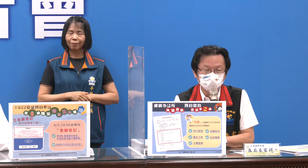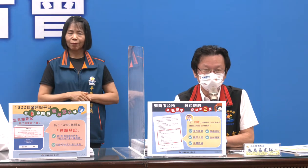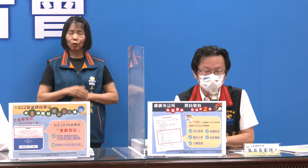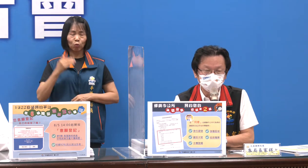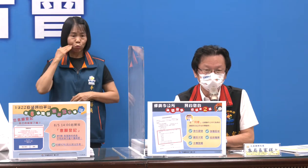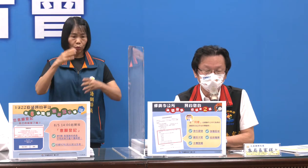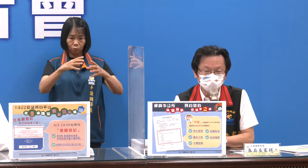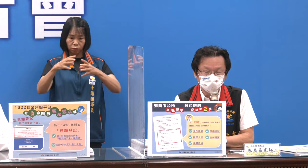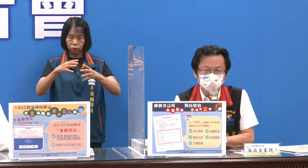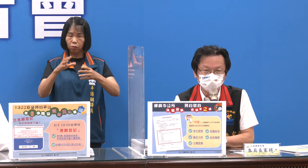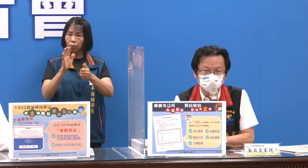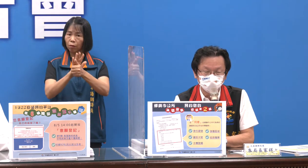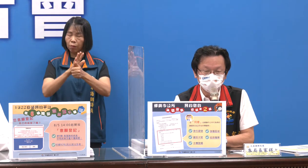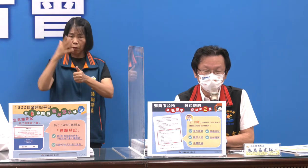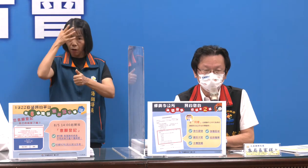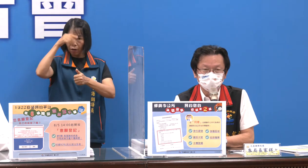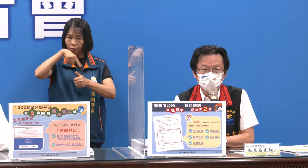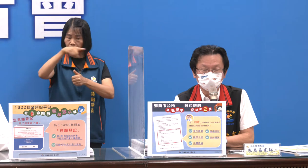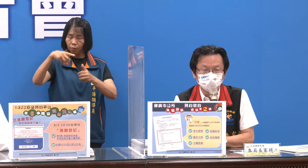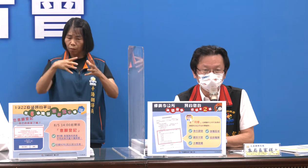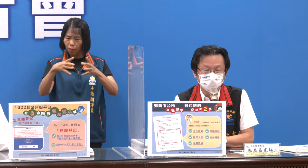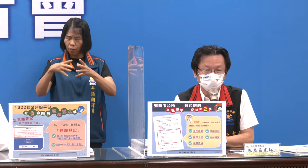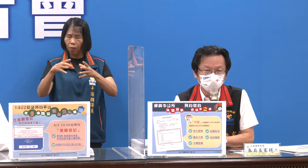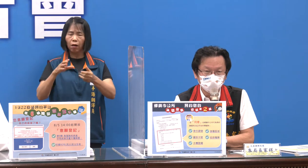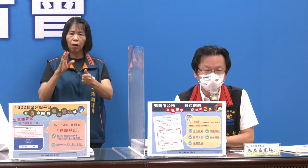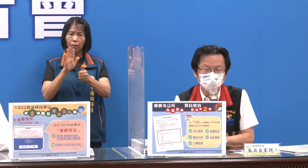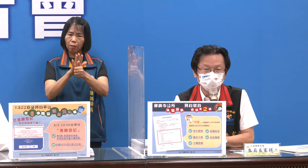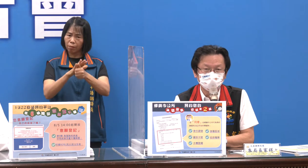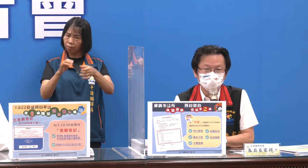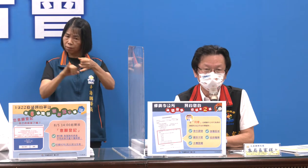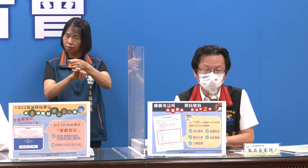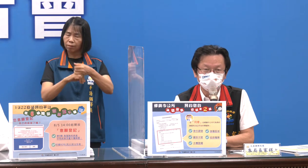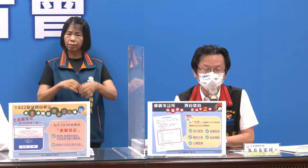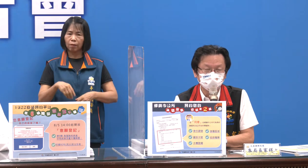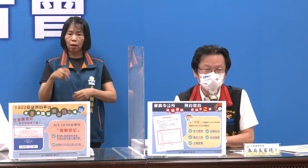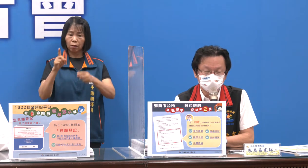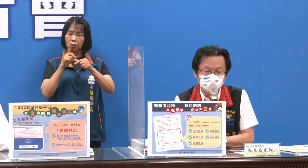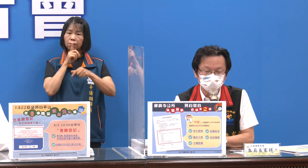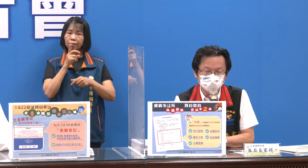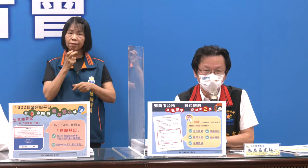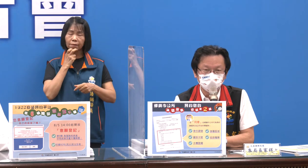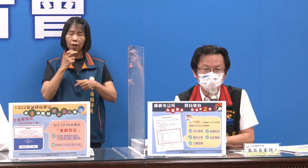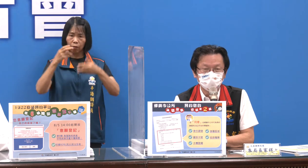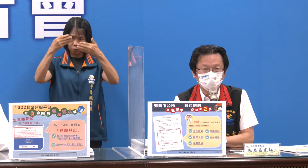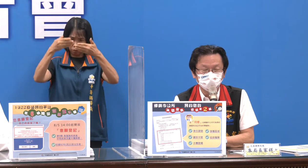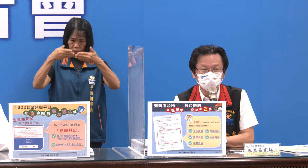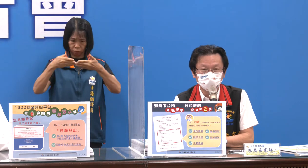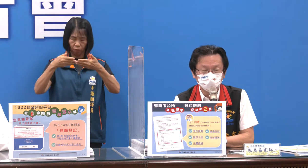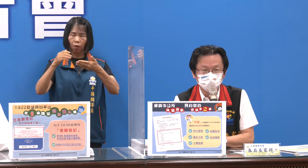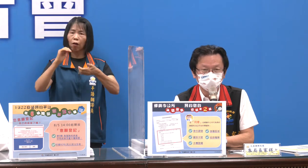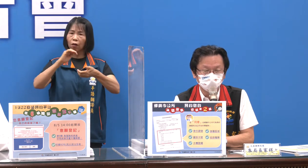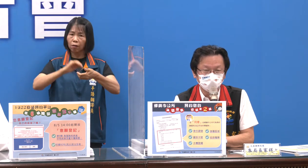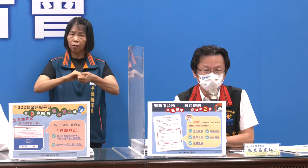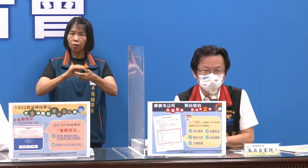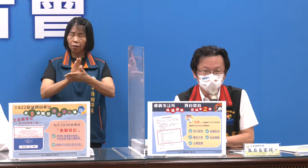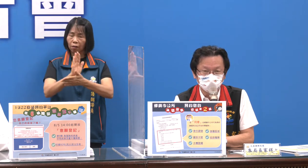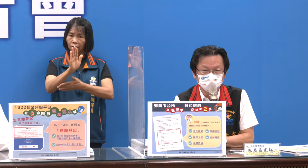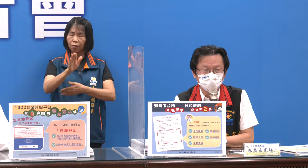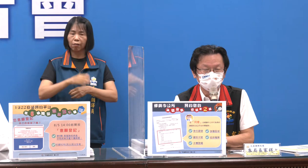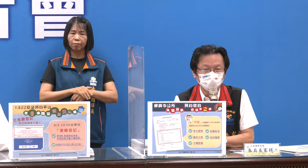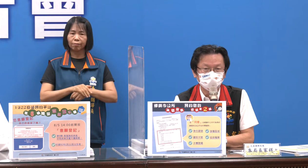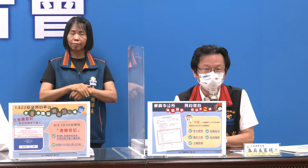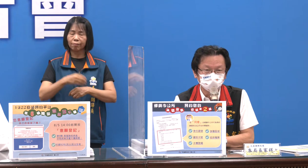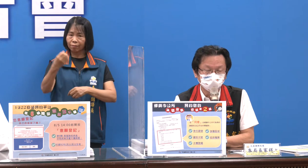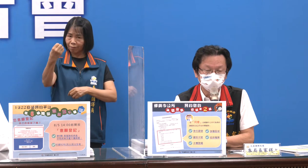体帮长者做预约之后，那中央核定下来说可以施打的时候呢，我们卫生局就会来提